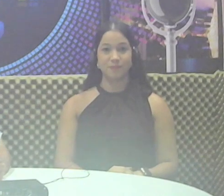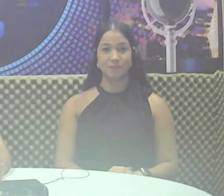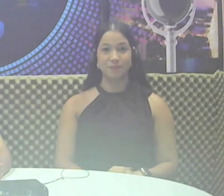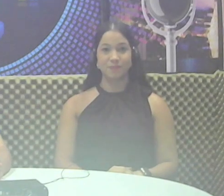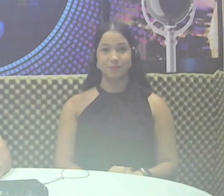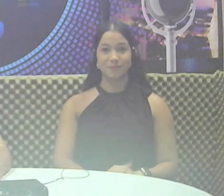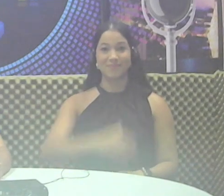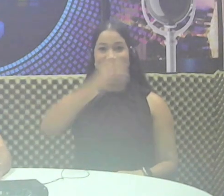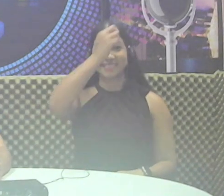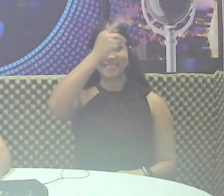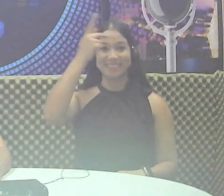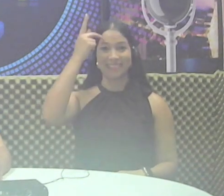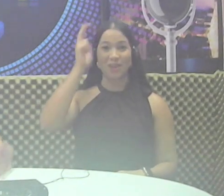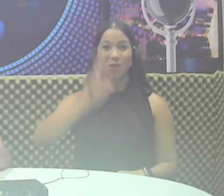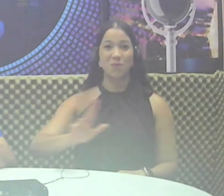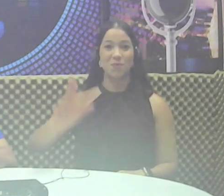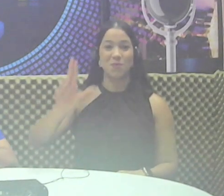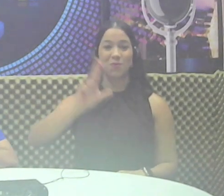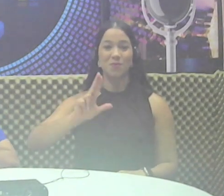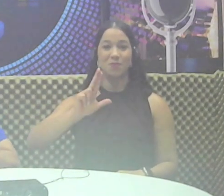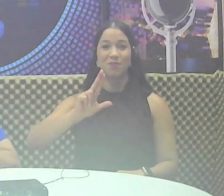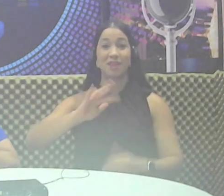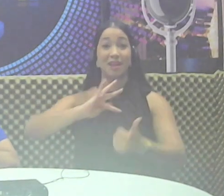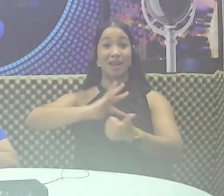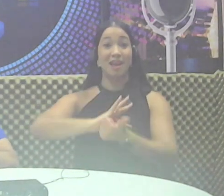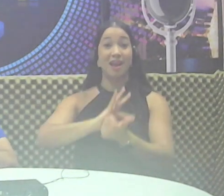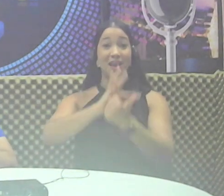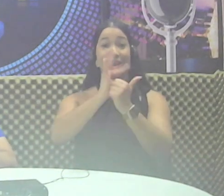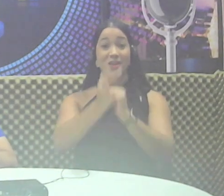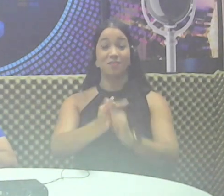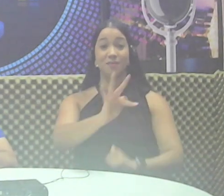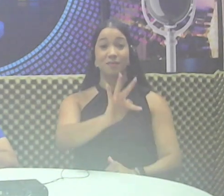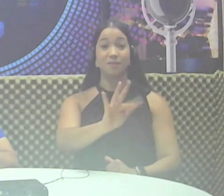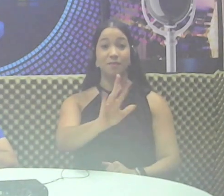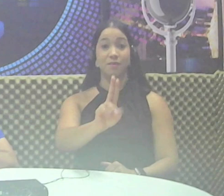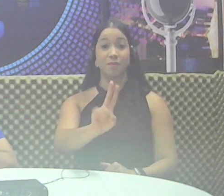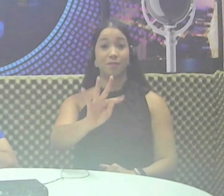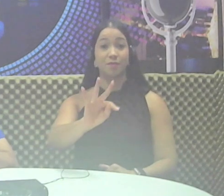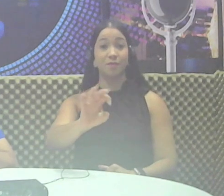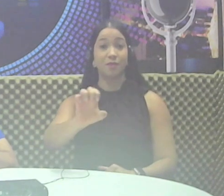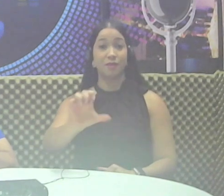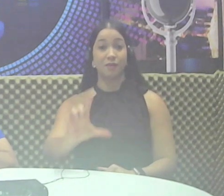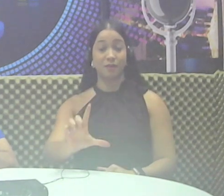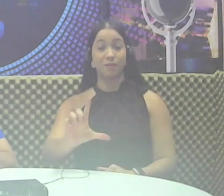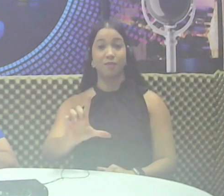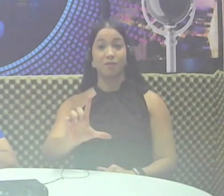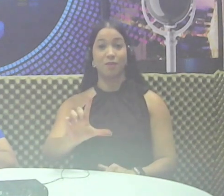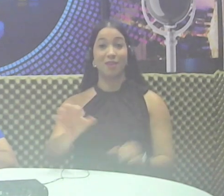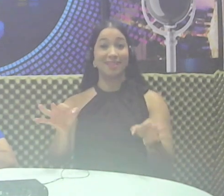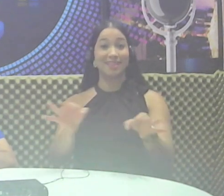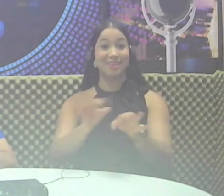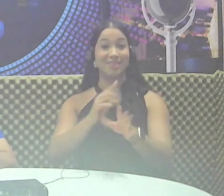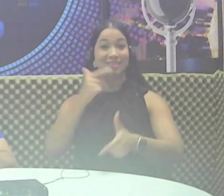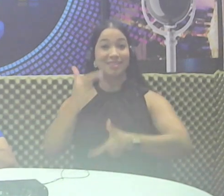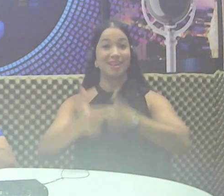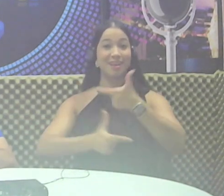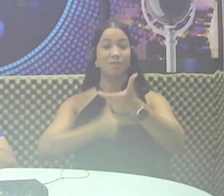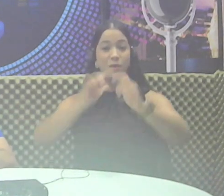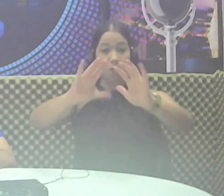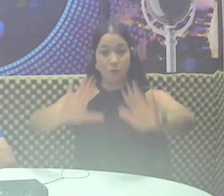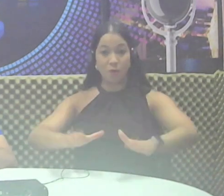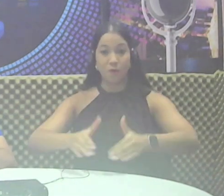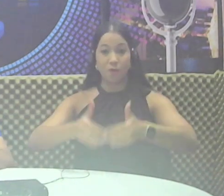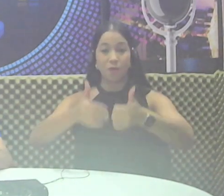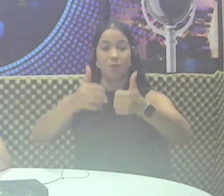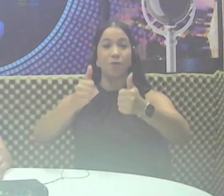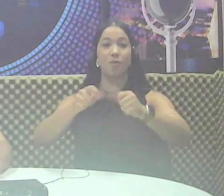A Prefeitura de Uberlândia, por meio da Fundação Uberlandense do Turismo, Esporte e Lazer, a FUTEL, concluiu serviços de revitalização no